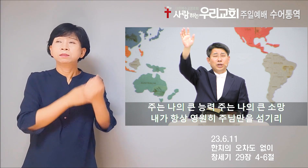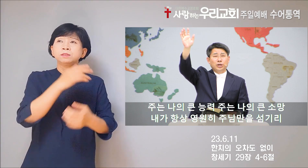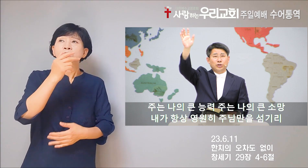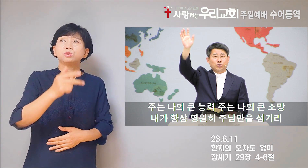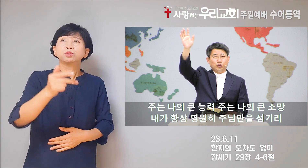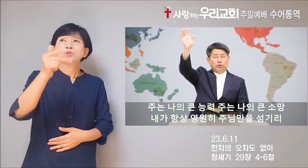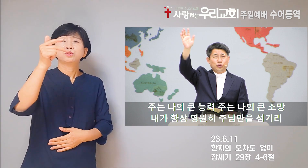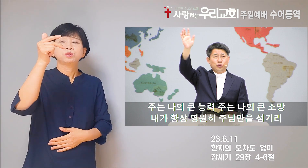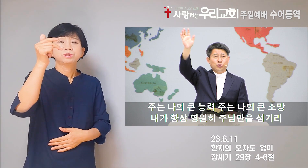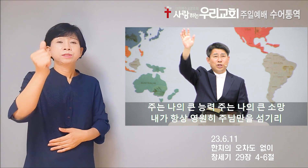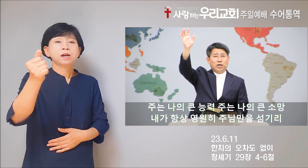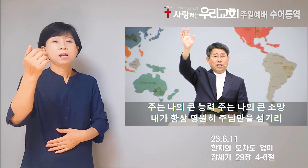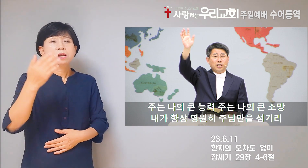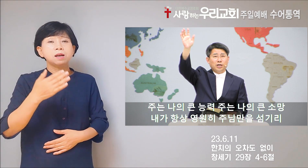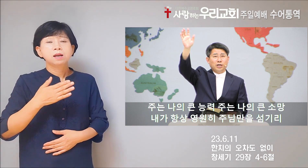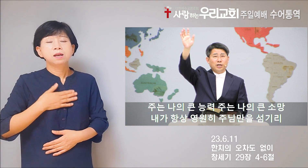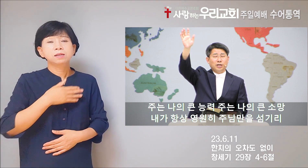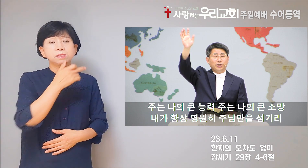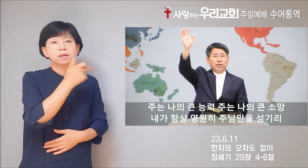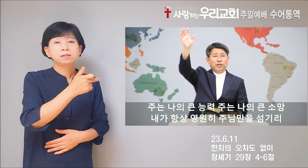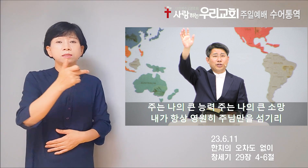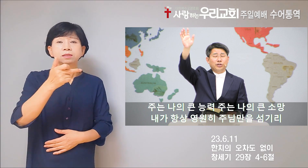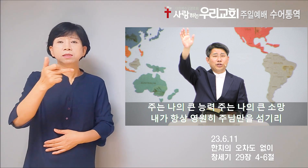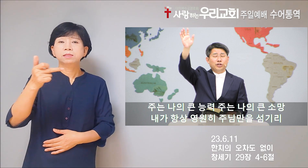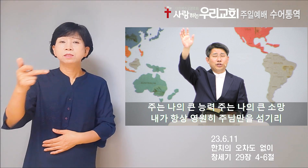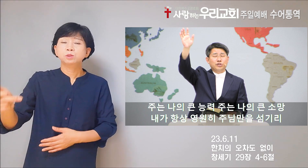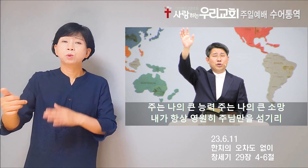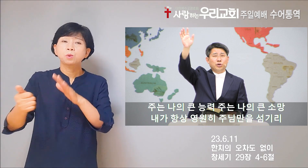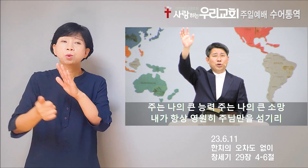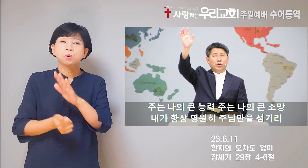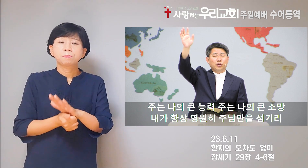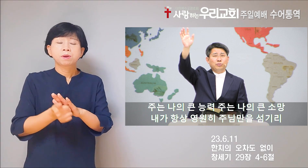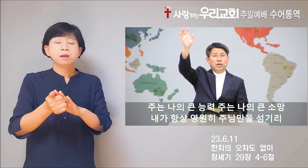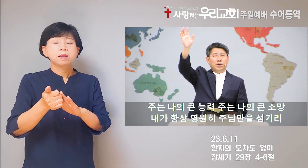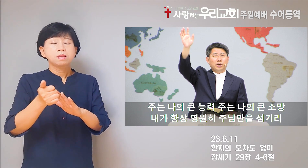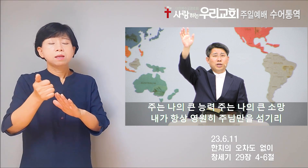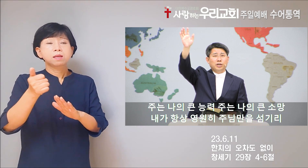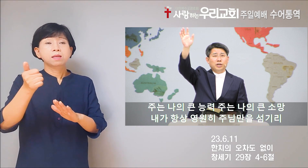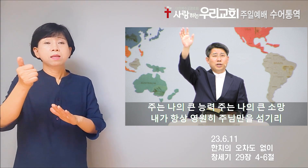능력, 주는 나의 큰